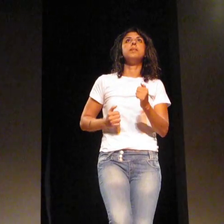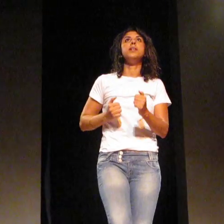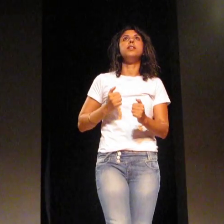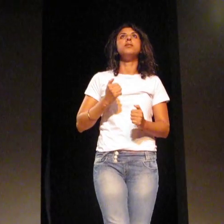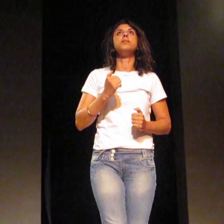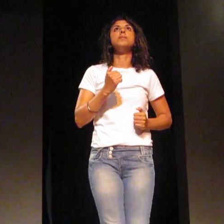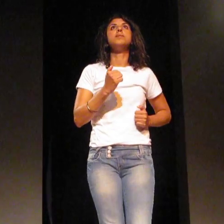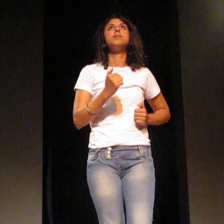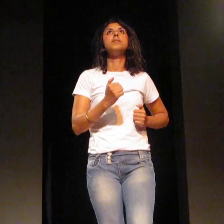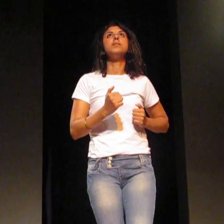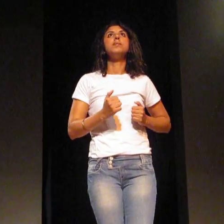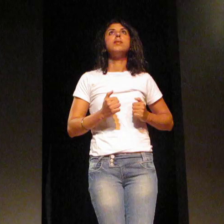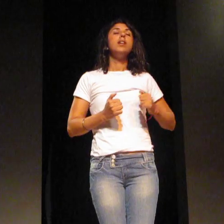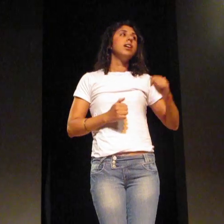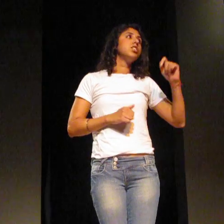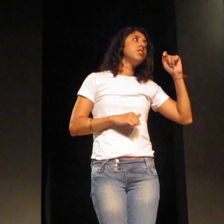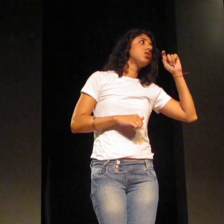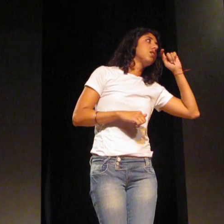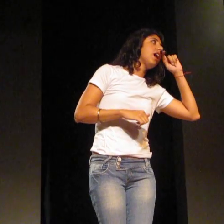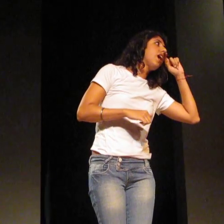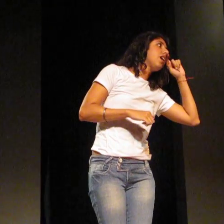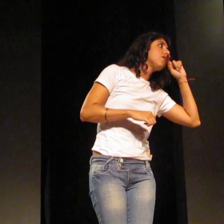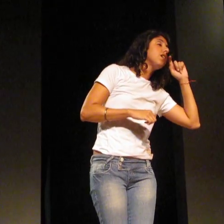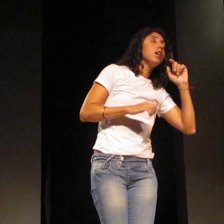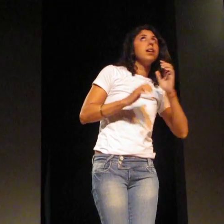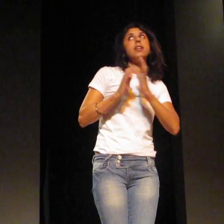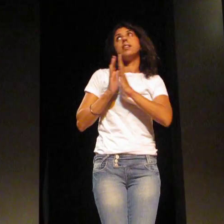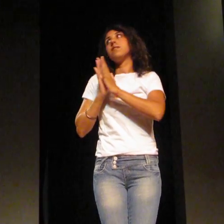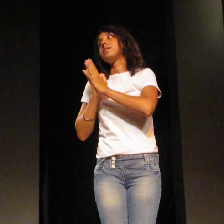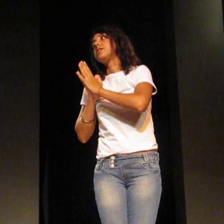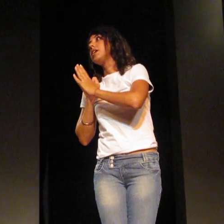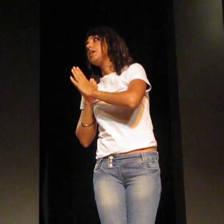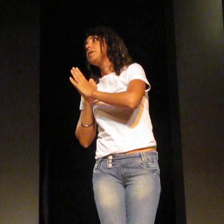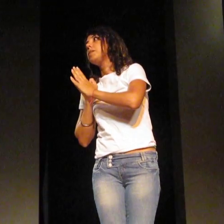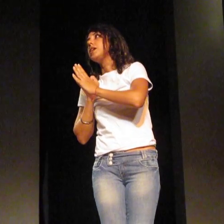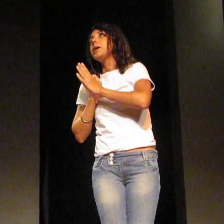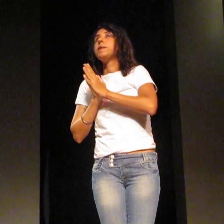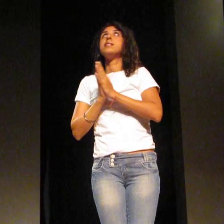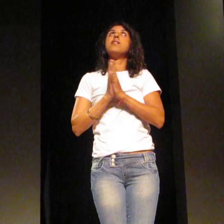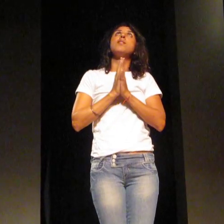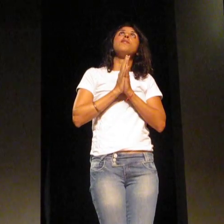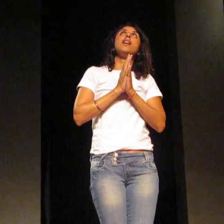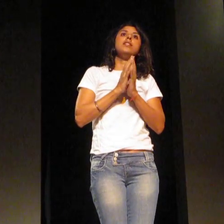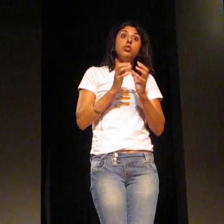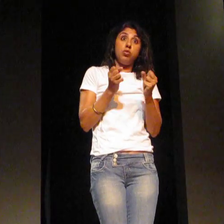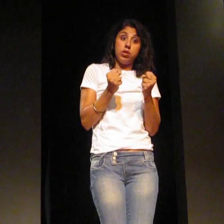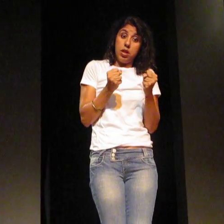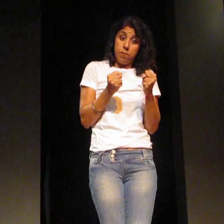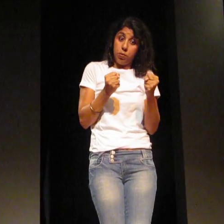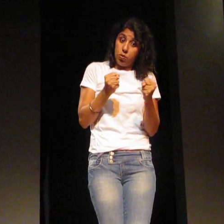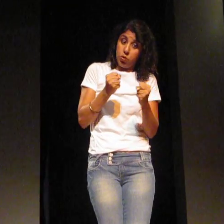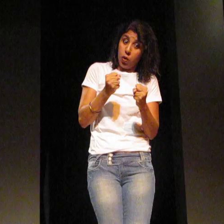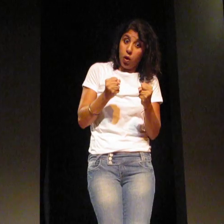caminho. Às vezes chorava, rezava sempre, pensava em fadas o tempo